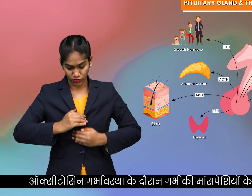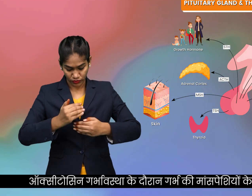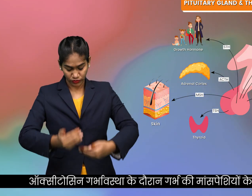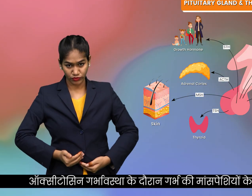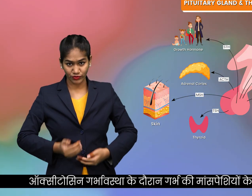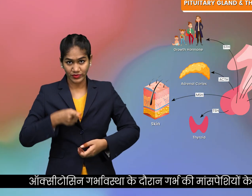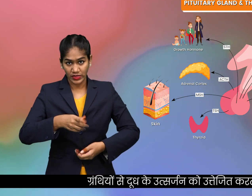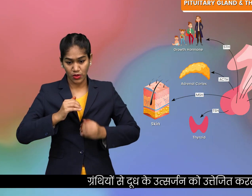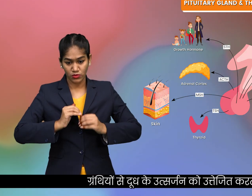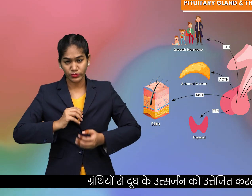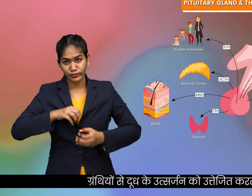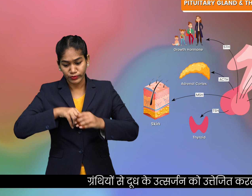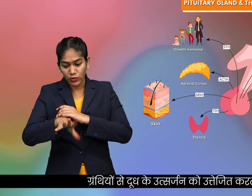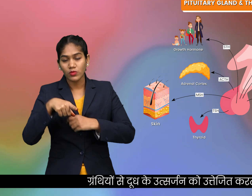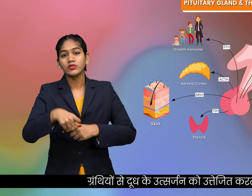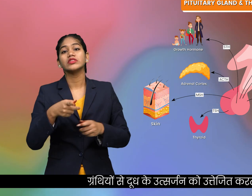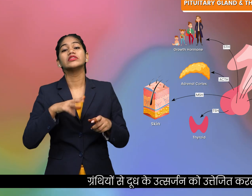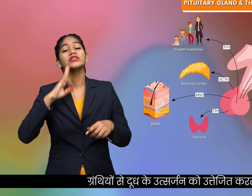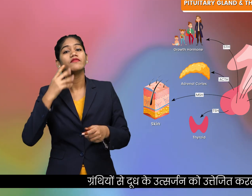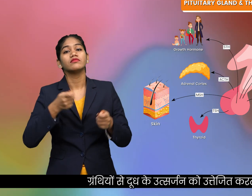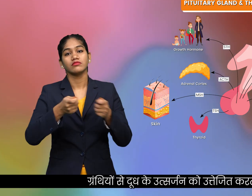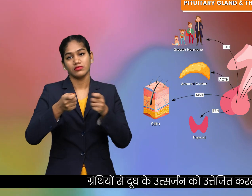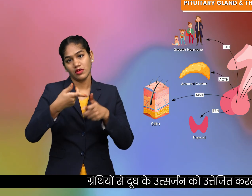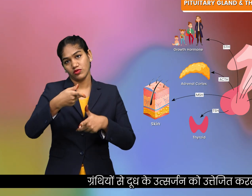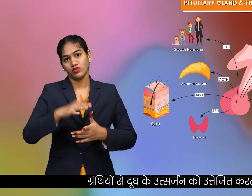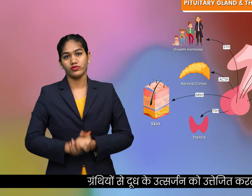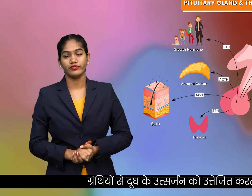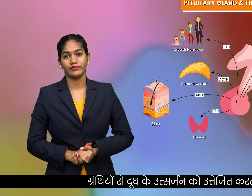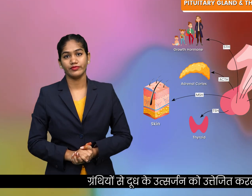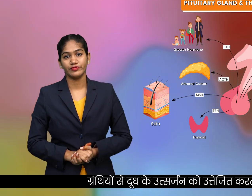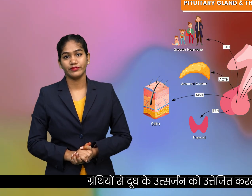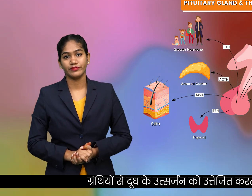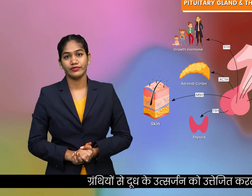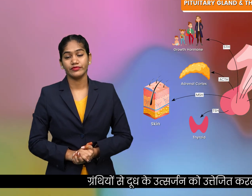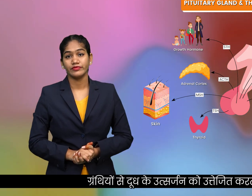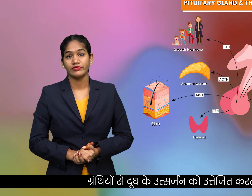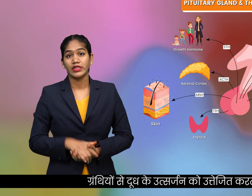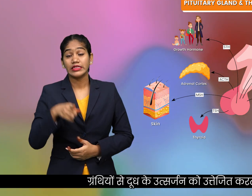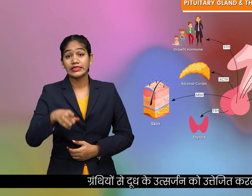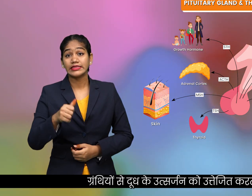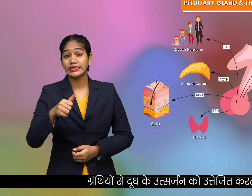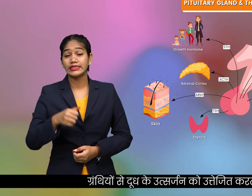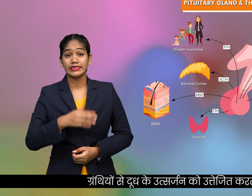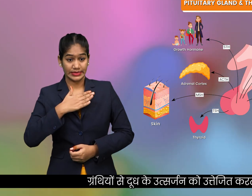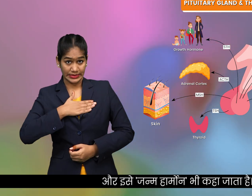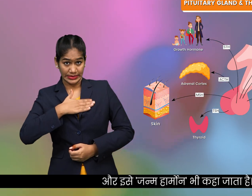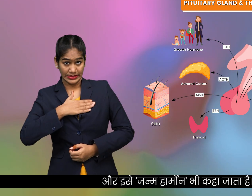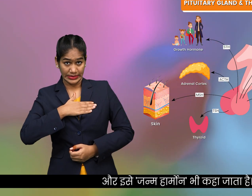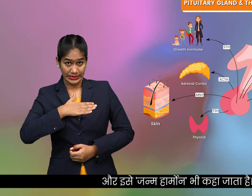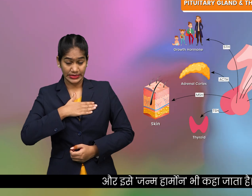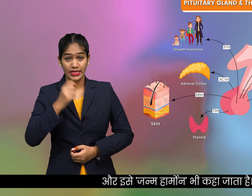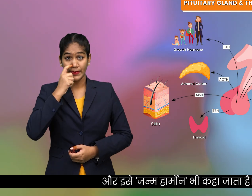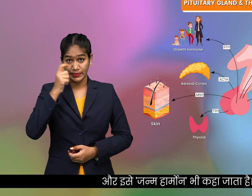और स्तन ग्रंथियों से दूध के उत्सर्जन को उत्तेजित करता है